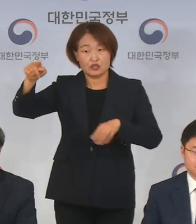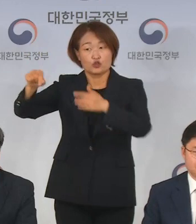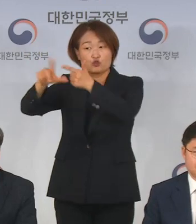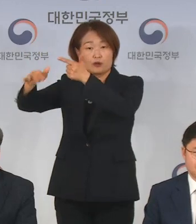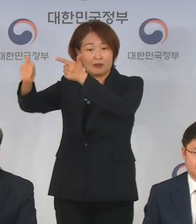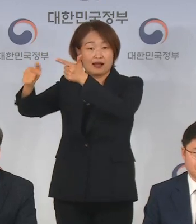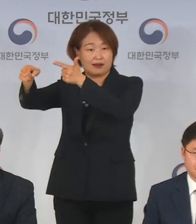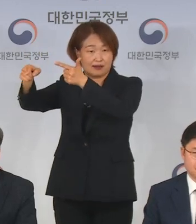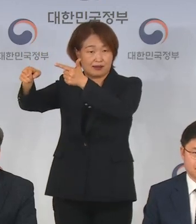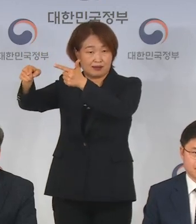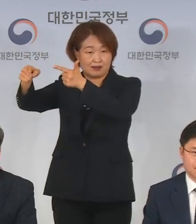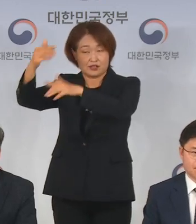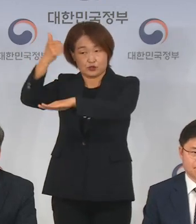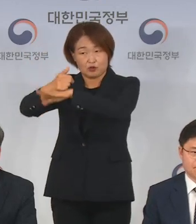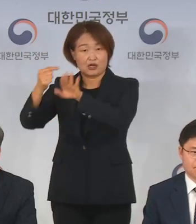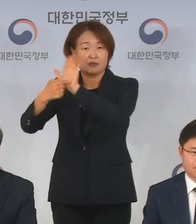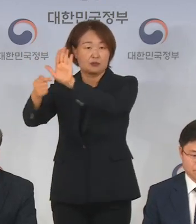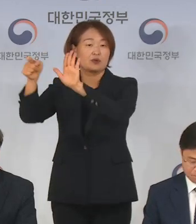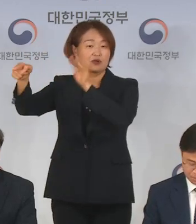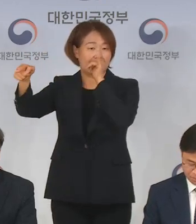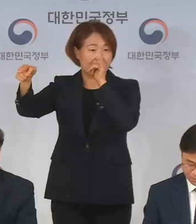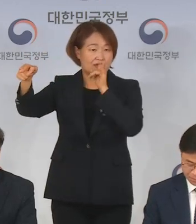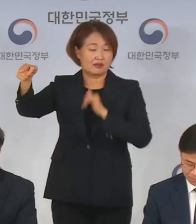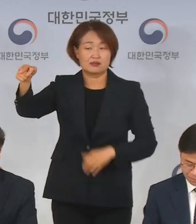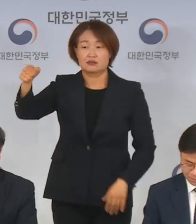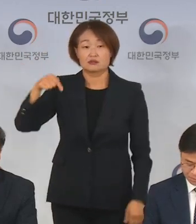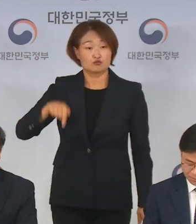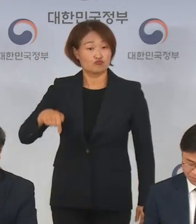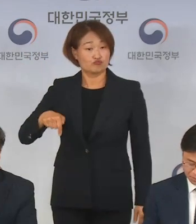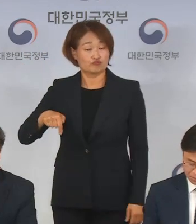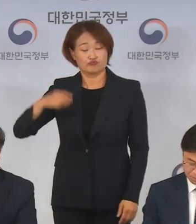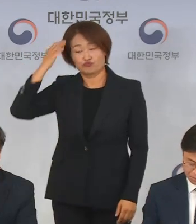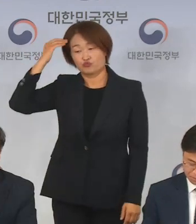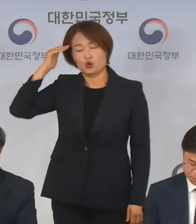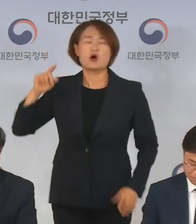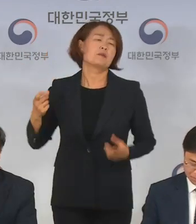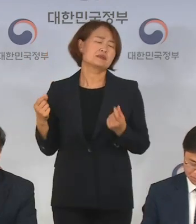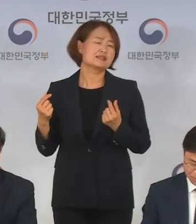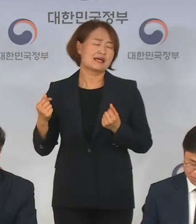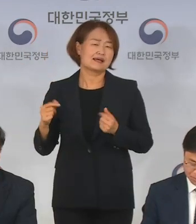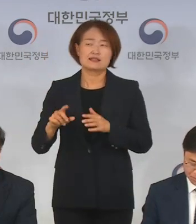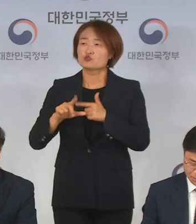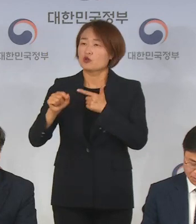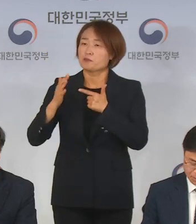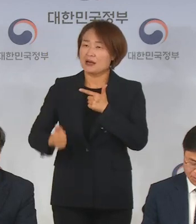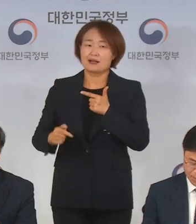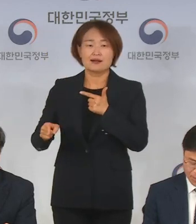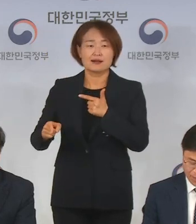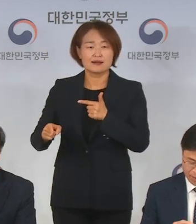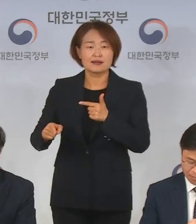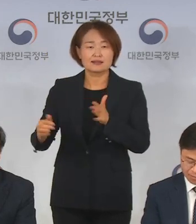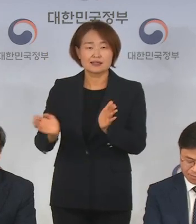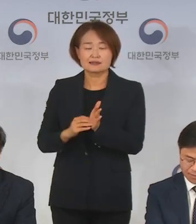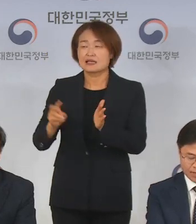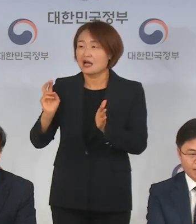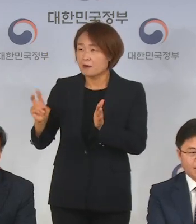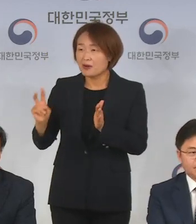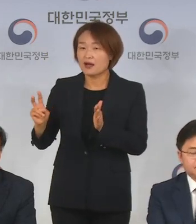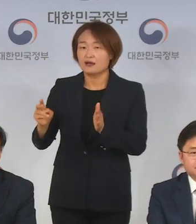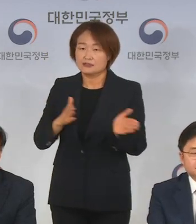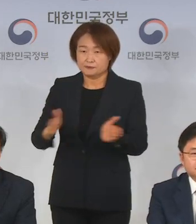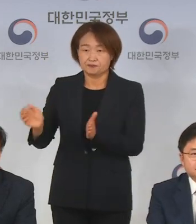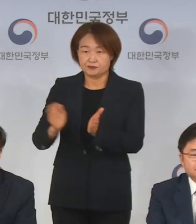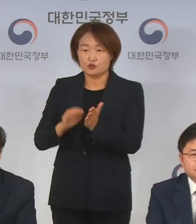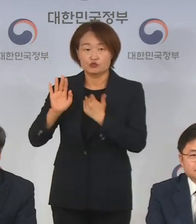최종 검증 결과를 발표하게 될 거고, 저희도 당연히 그 비슷한 시점에 저희가 지금까지 활동한 걸